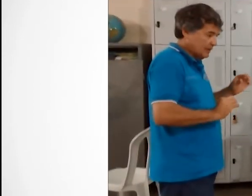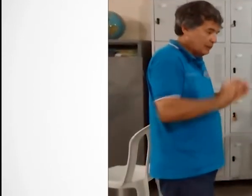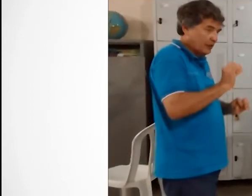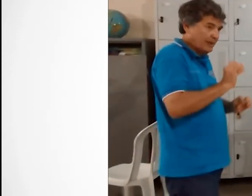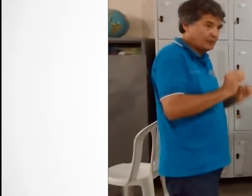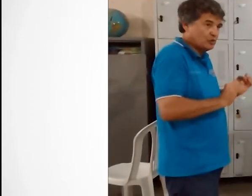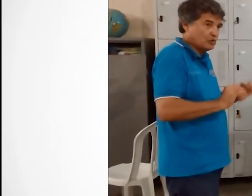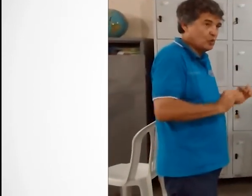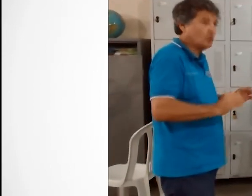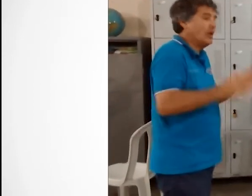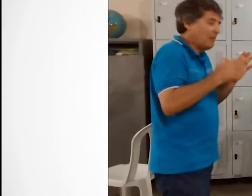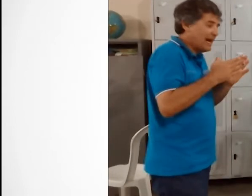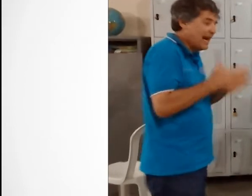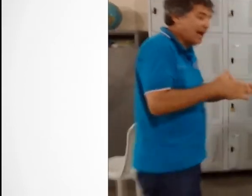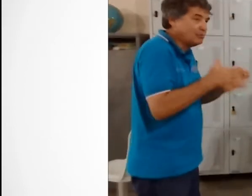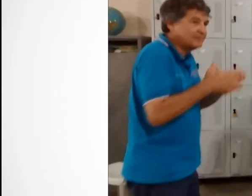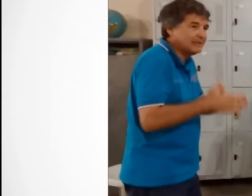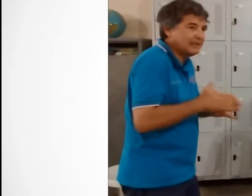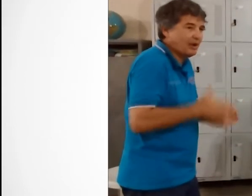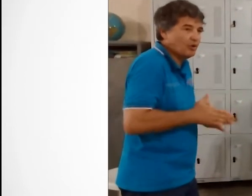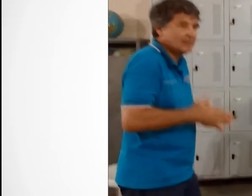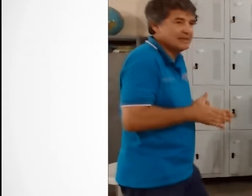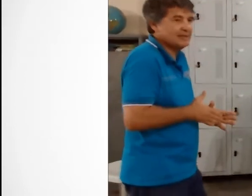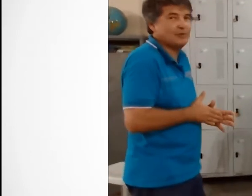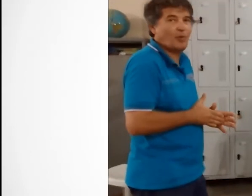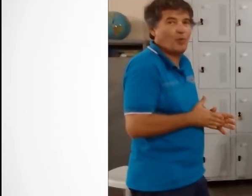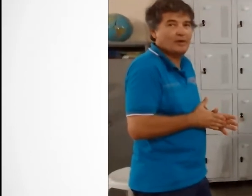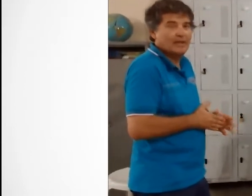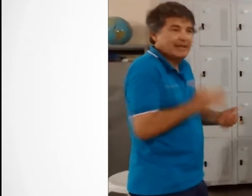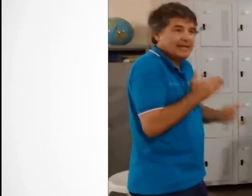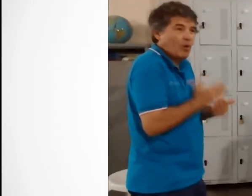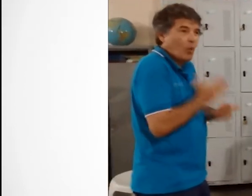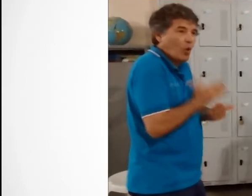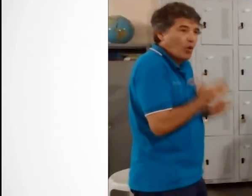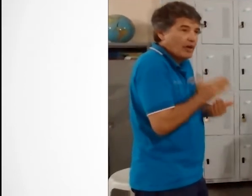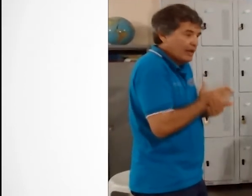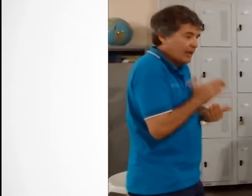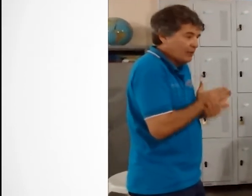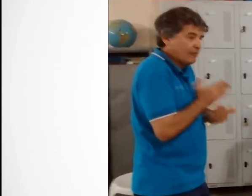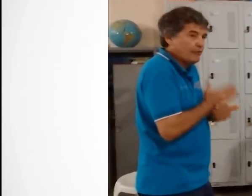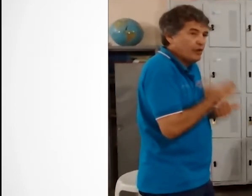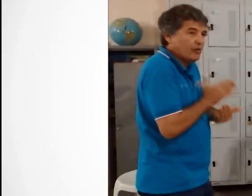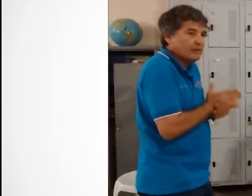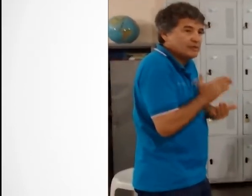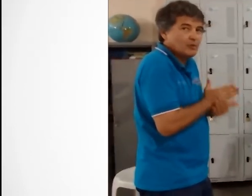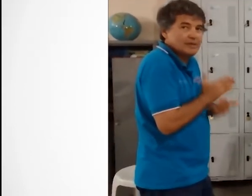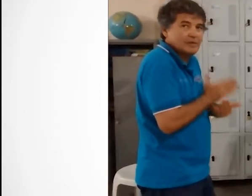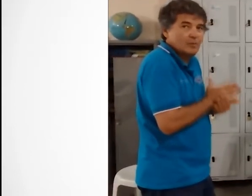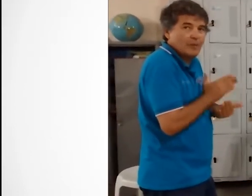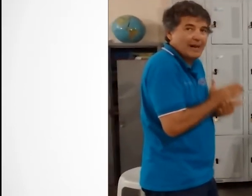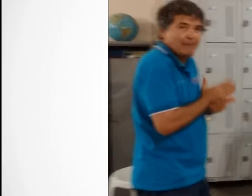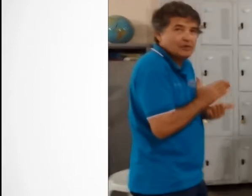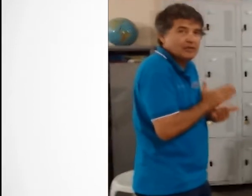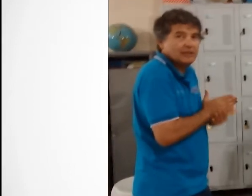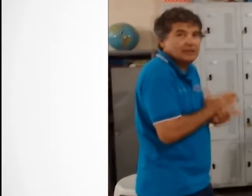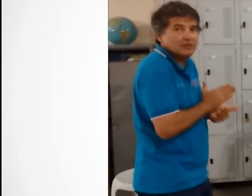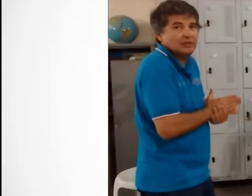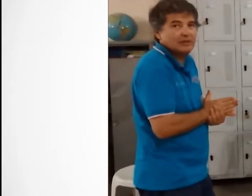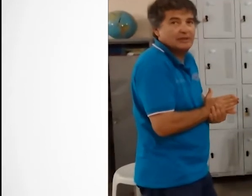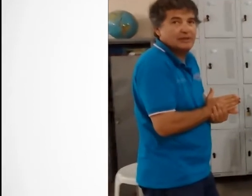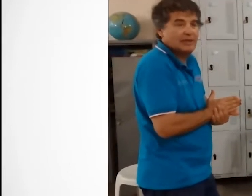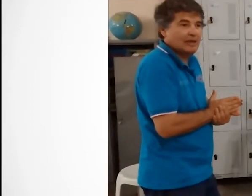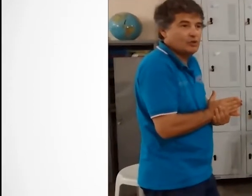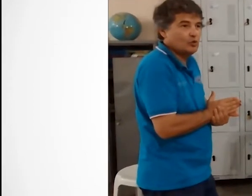conversa, dá o formato de um e de outro, mas não tira a organização da cor. Quer dizer, a cor é uma situação